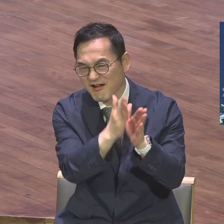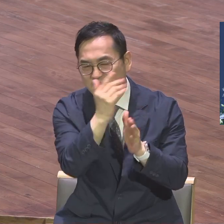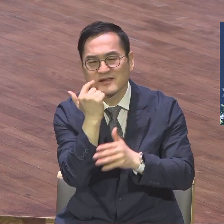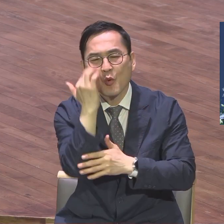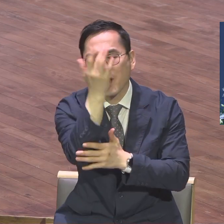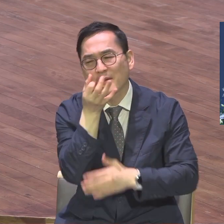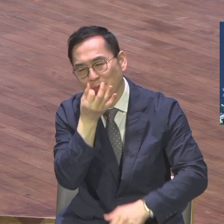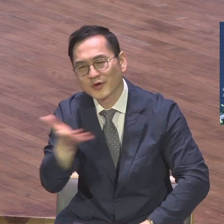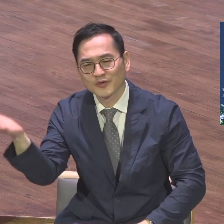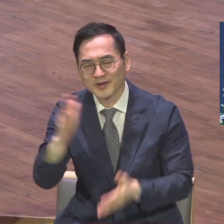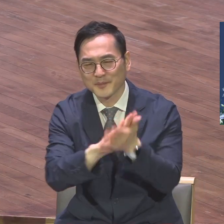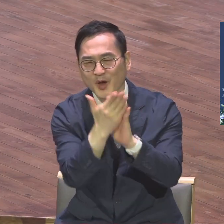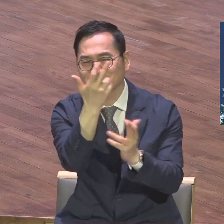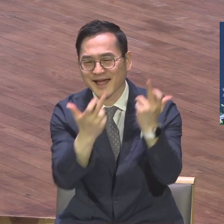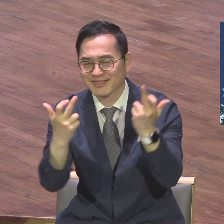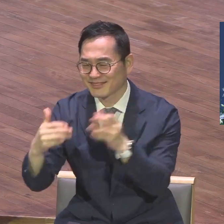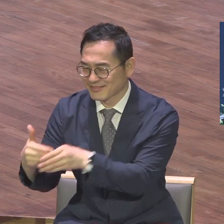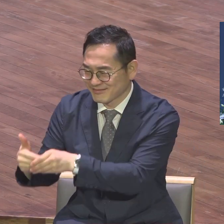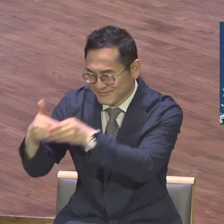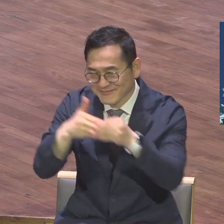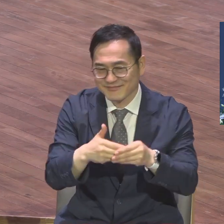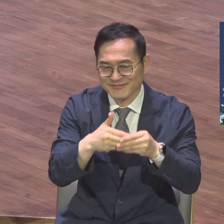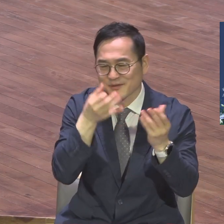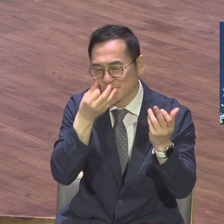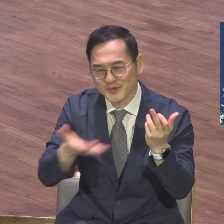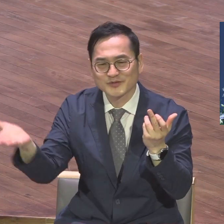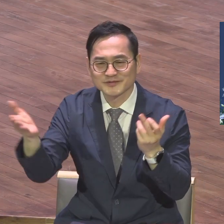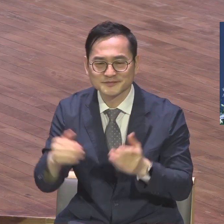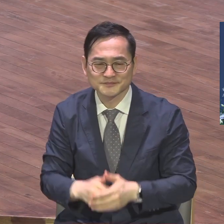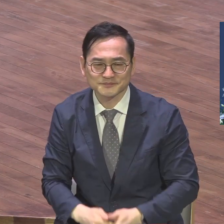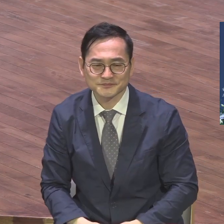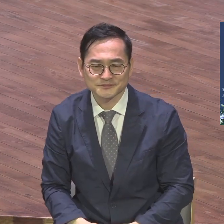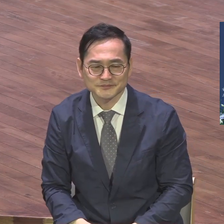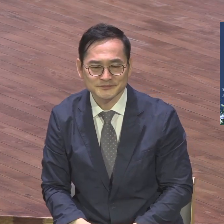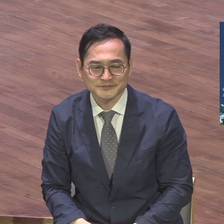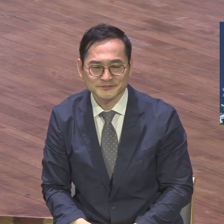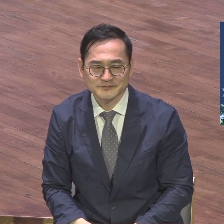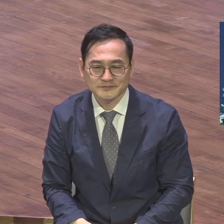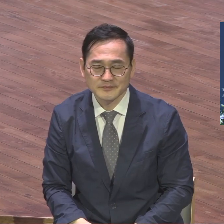데리고 변화산에 올라가신 것입니다. 변화산에서